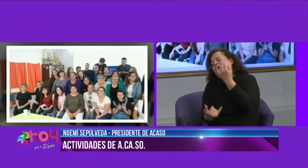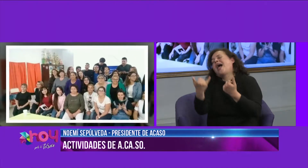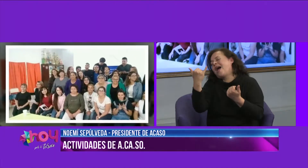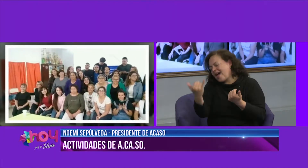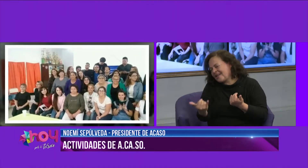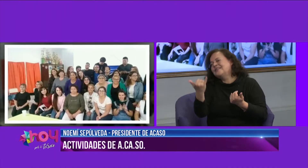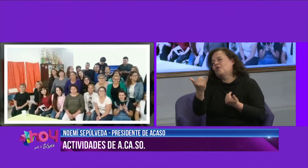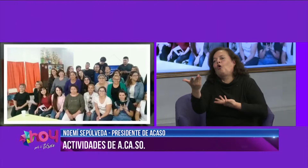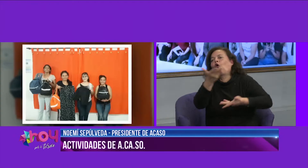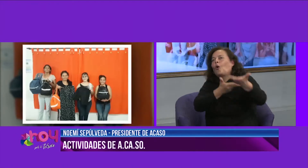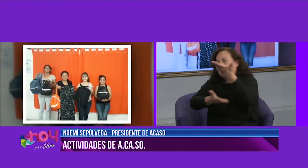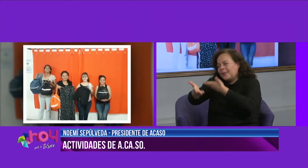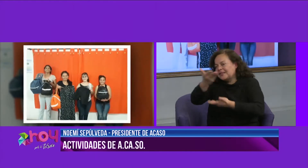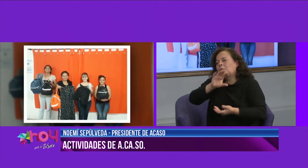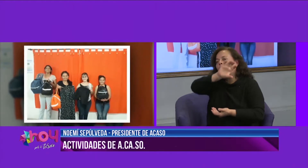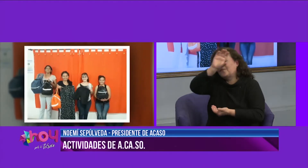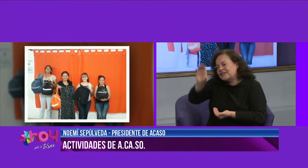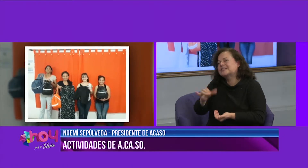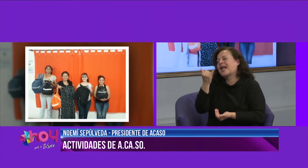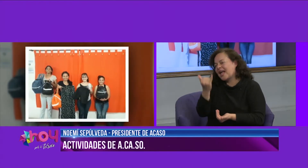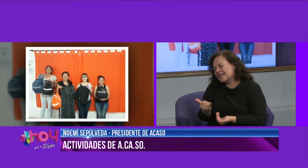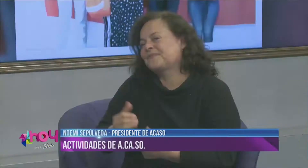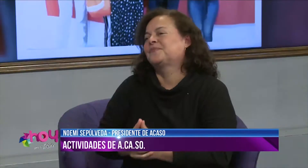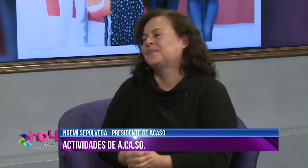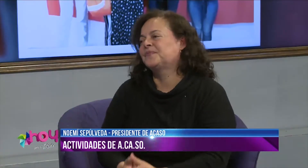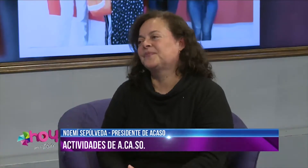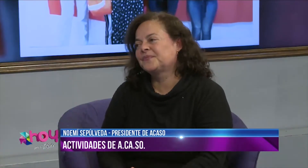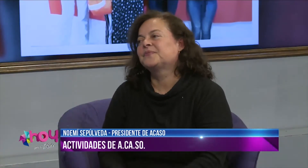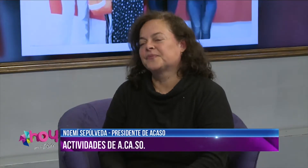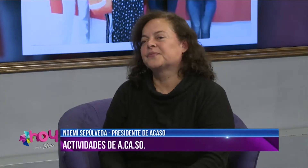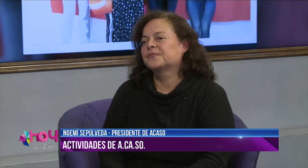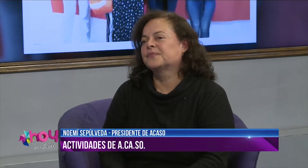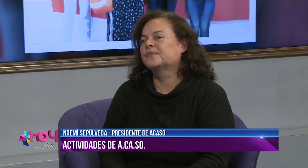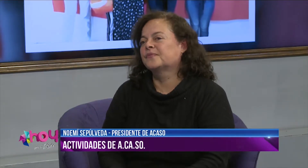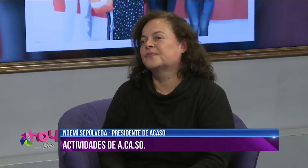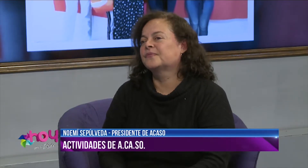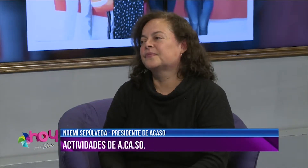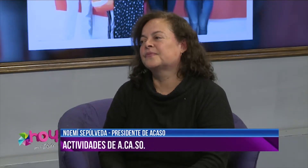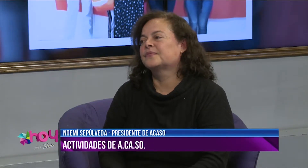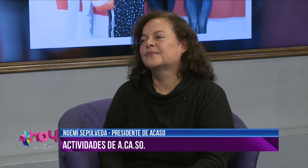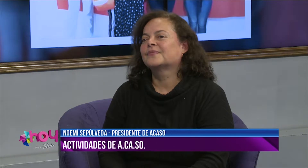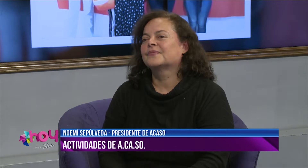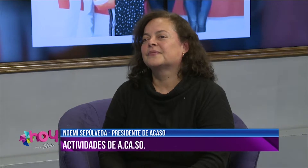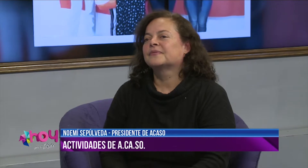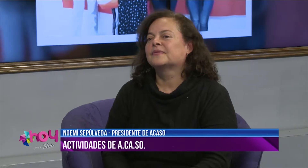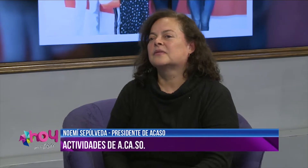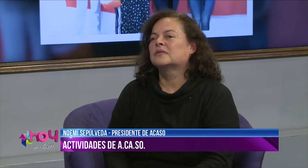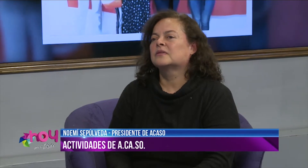en diferentes departamentos que toman temas deportivos y demás, y que hay un intercambio con ellos. Háblanos acerca ahora de la